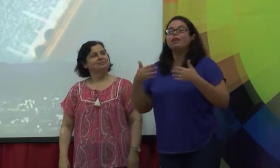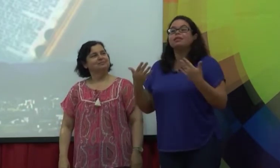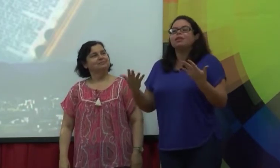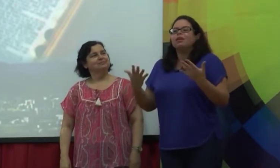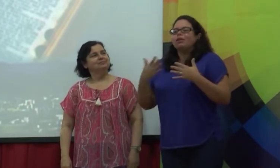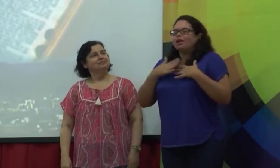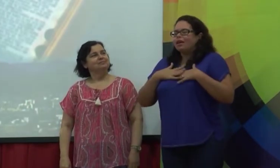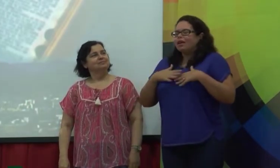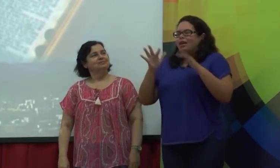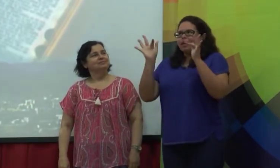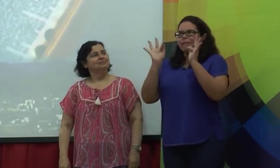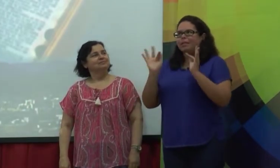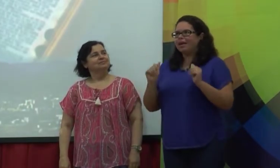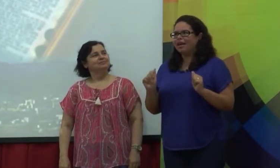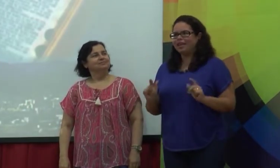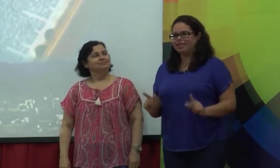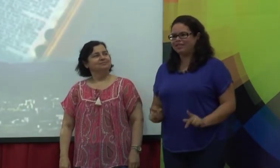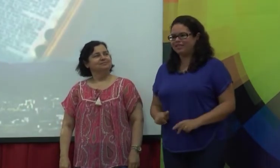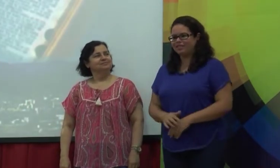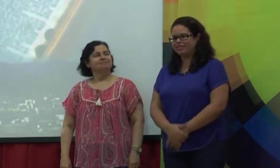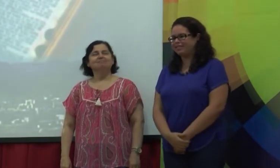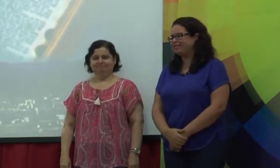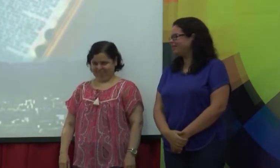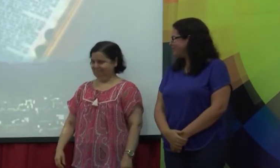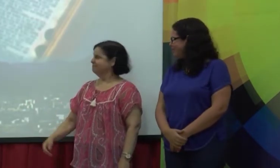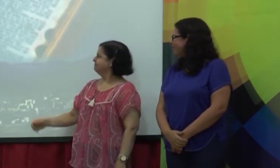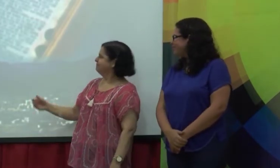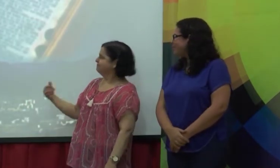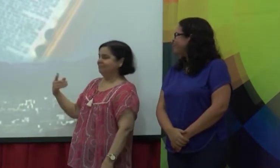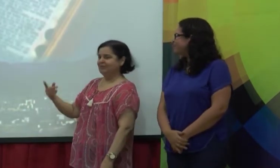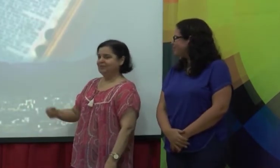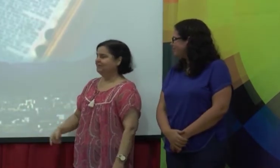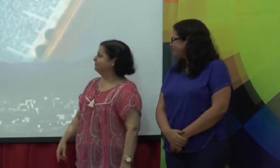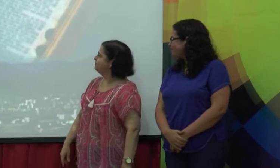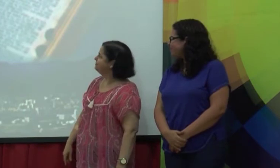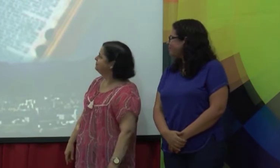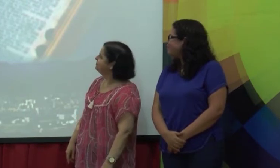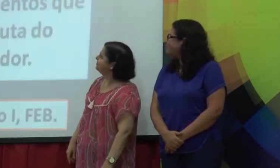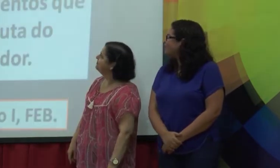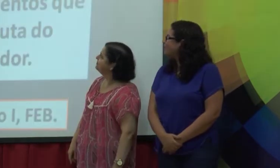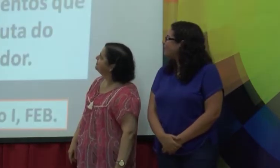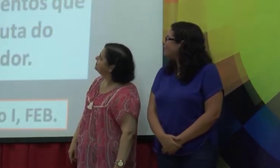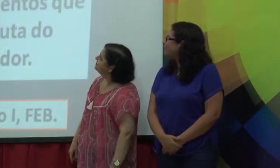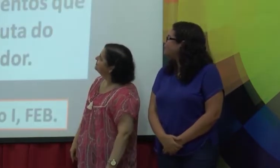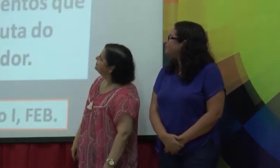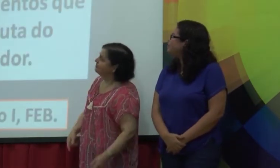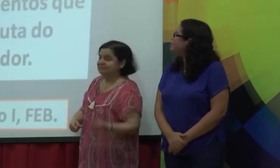entender claramente, nos dá felicidade e paz.